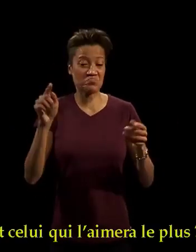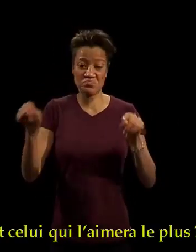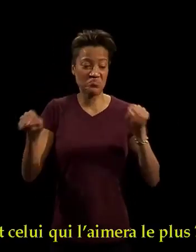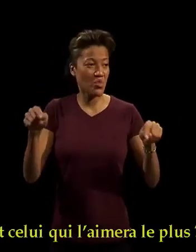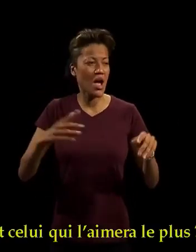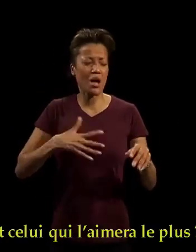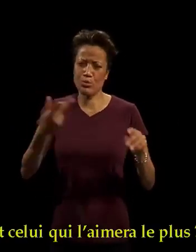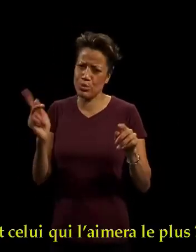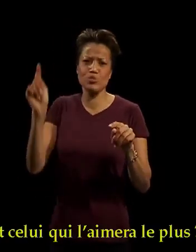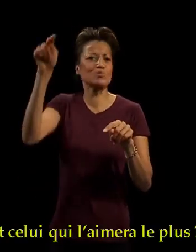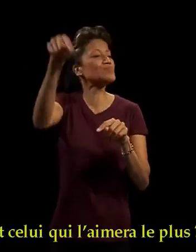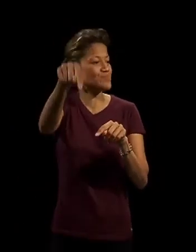Quel est celui qui l'aimera le plus ?